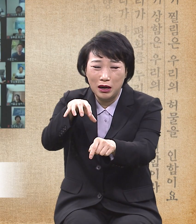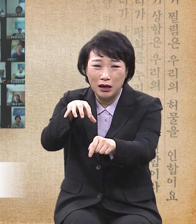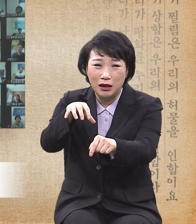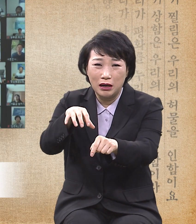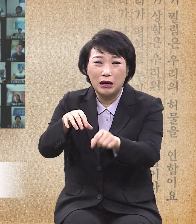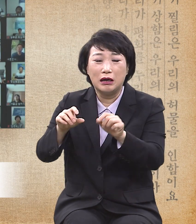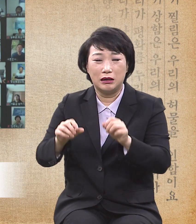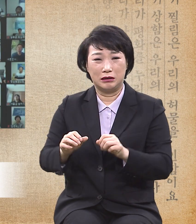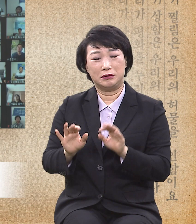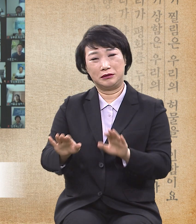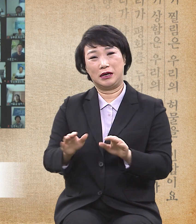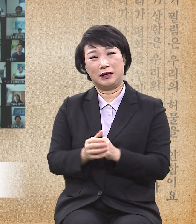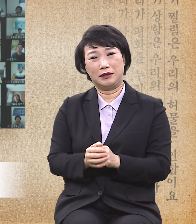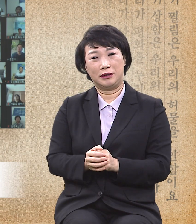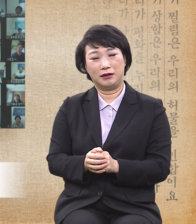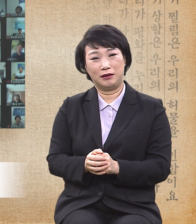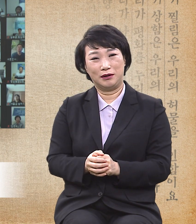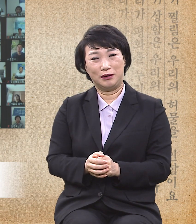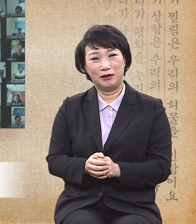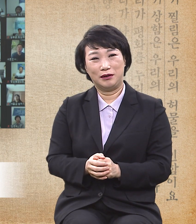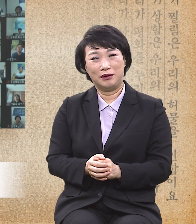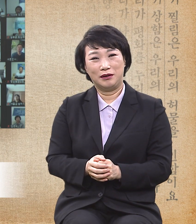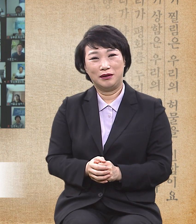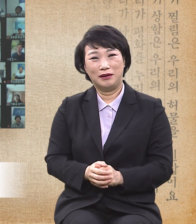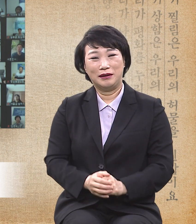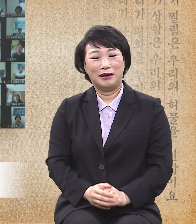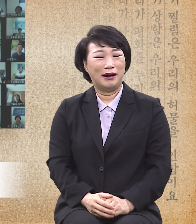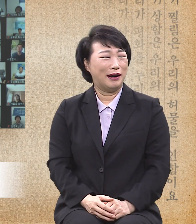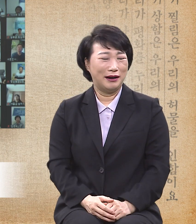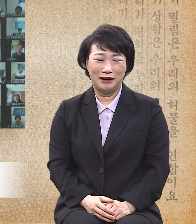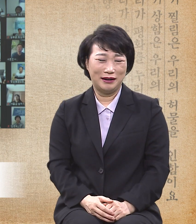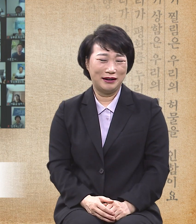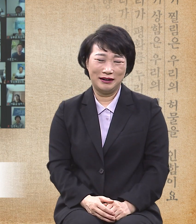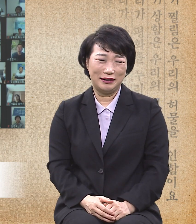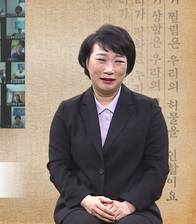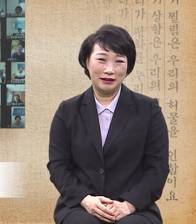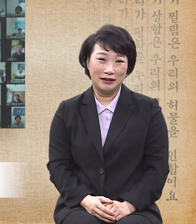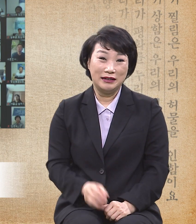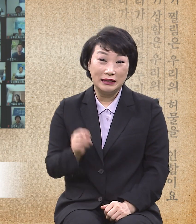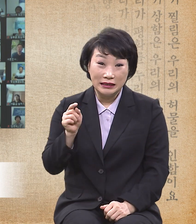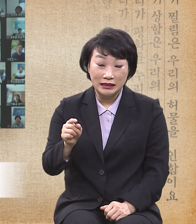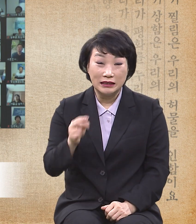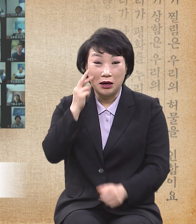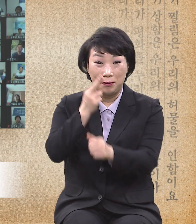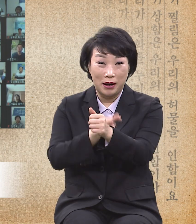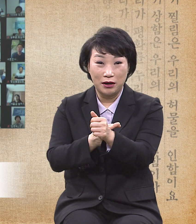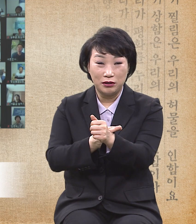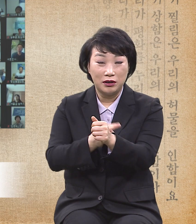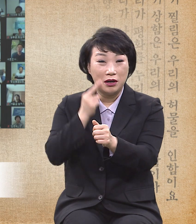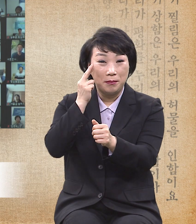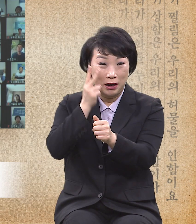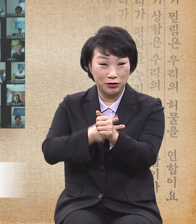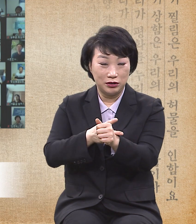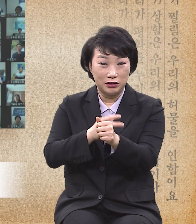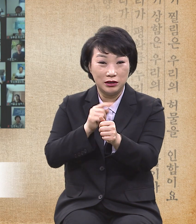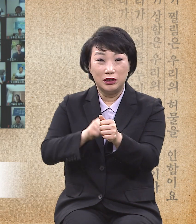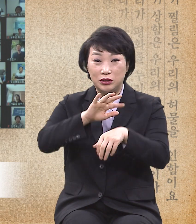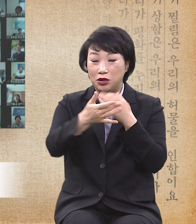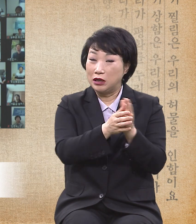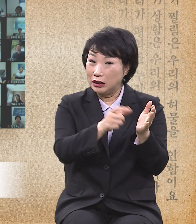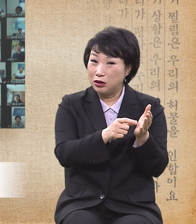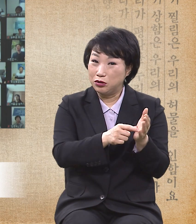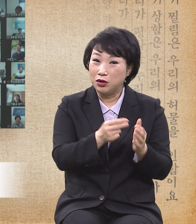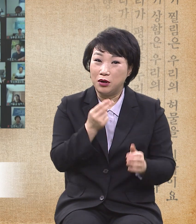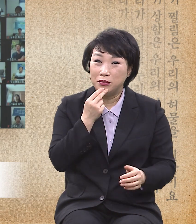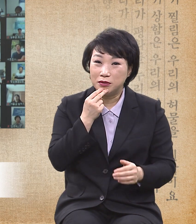있으면서 보세요. 이 사도 바울의 이 성경에 기록되지